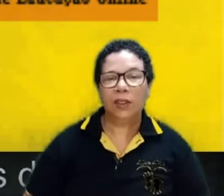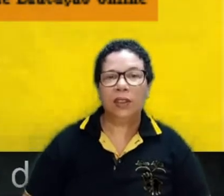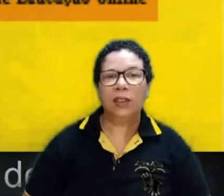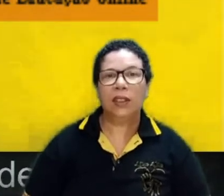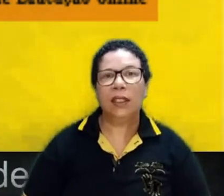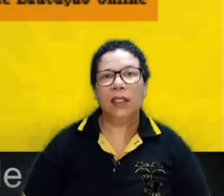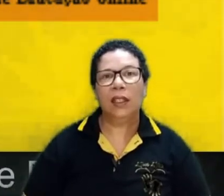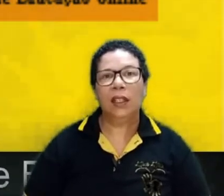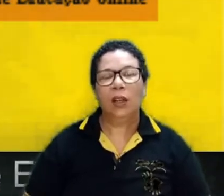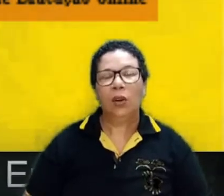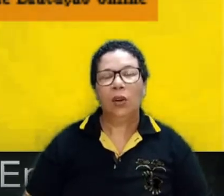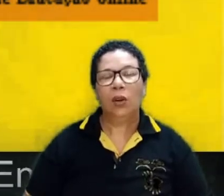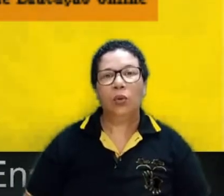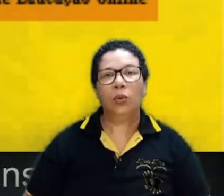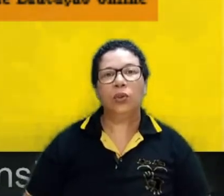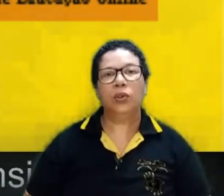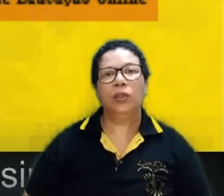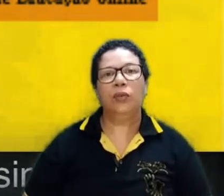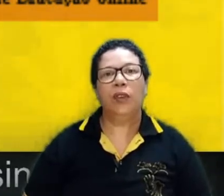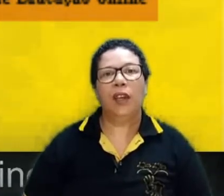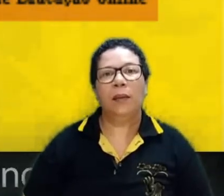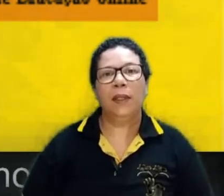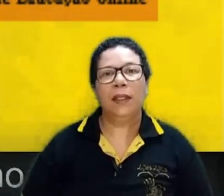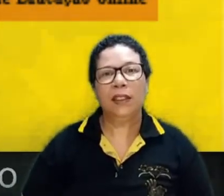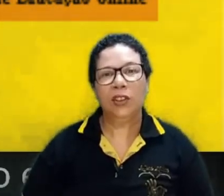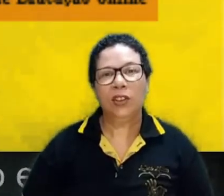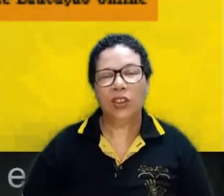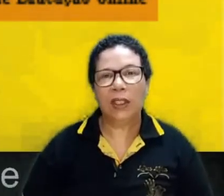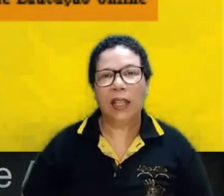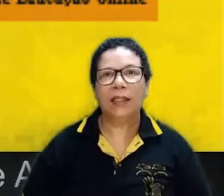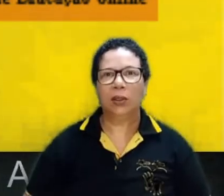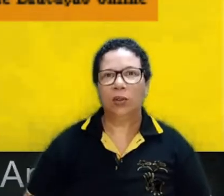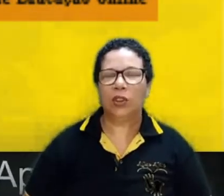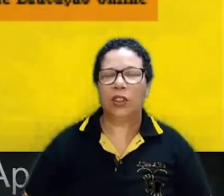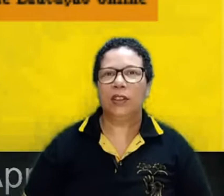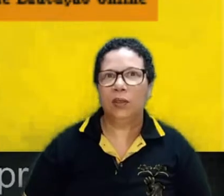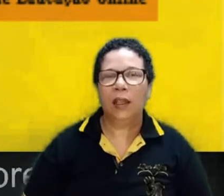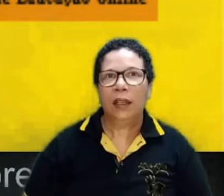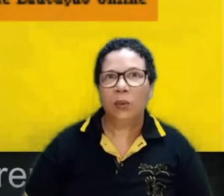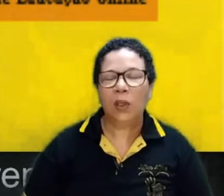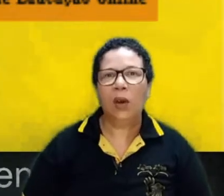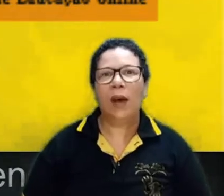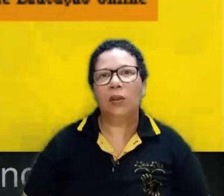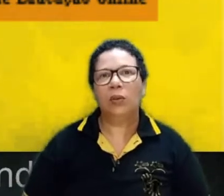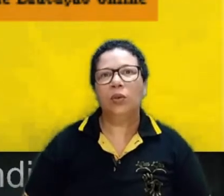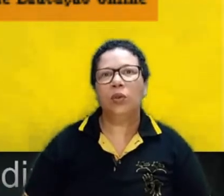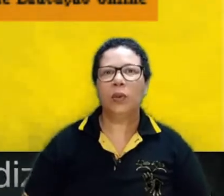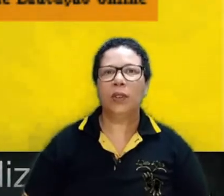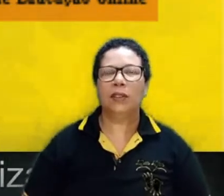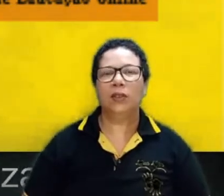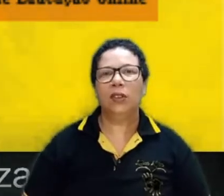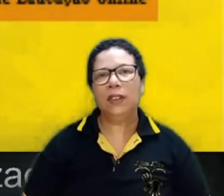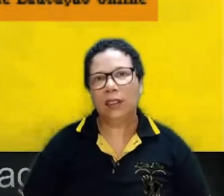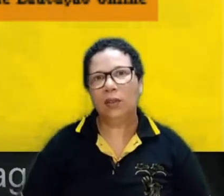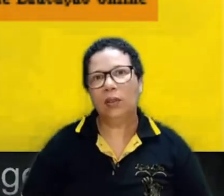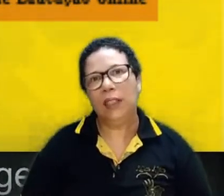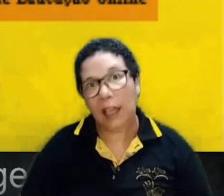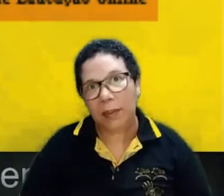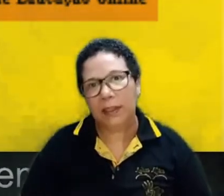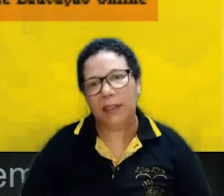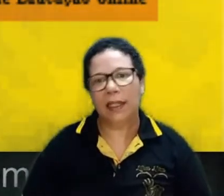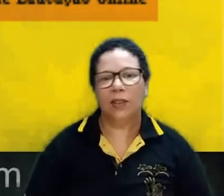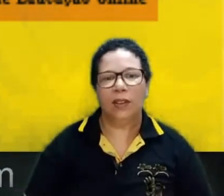em vista que o uso de ferramentas digitais nas metodologias de ensino estimula o aluno no processo de ensino